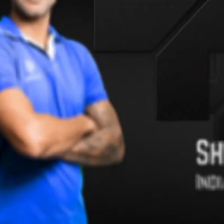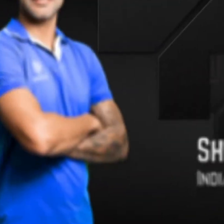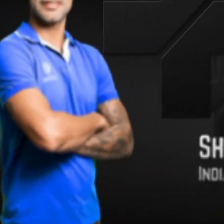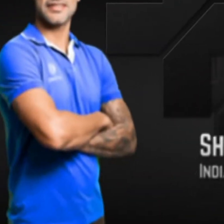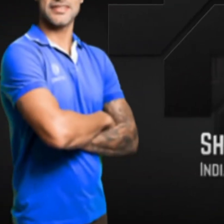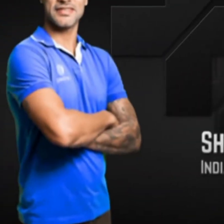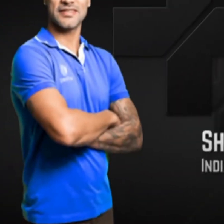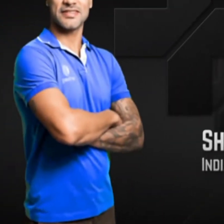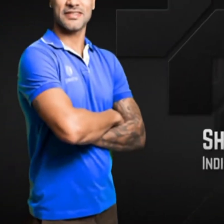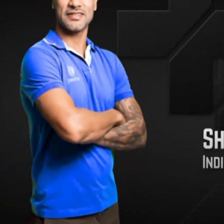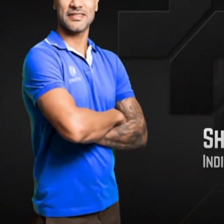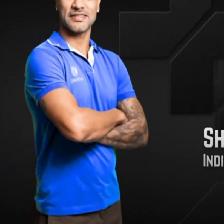हम,